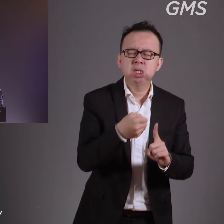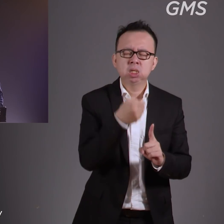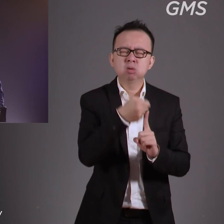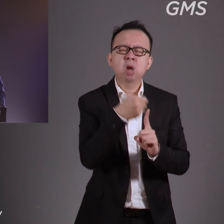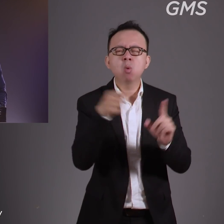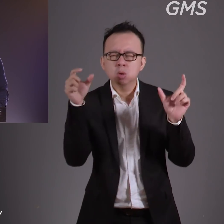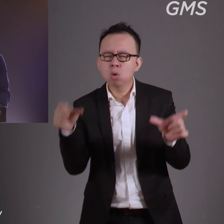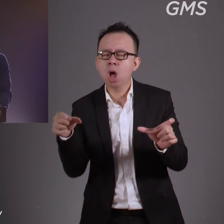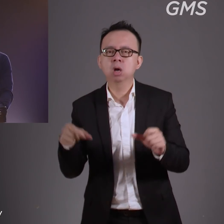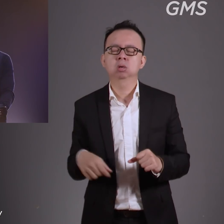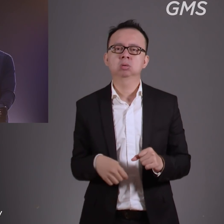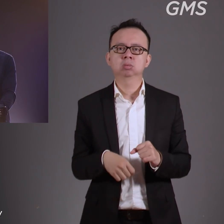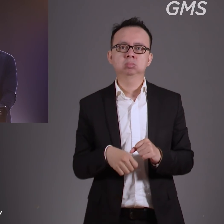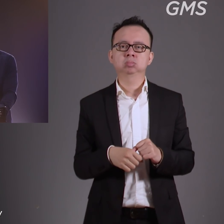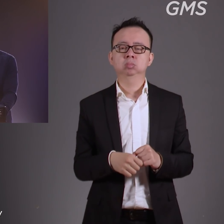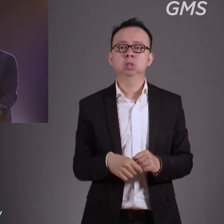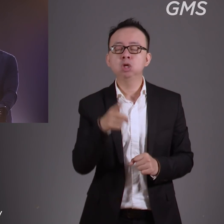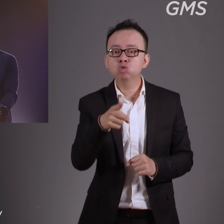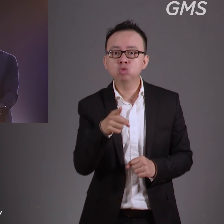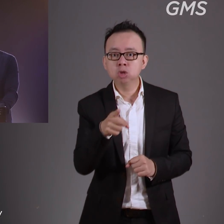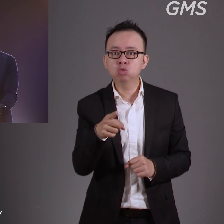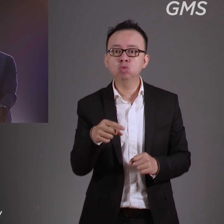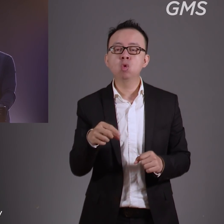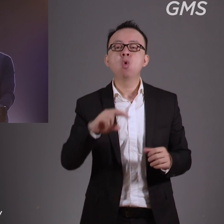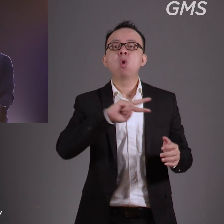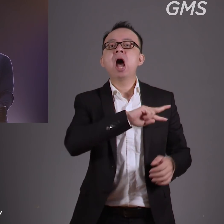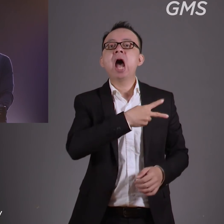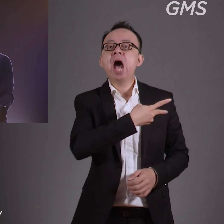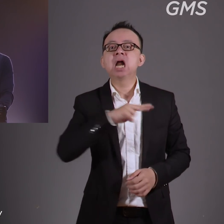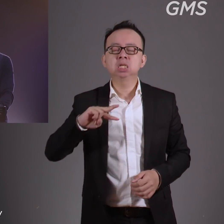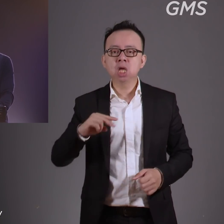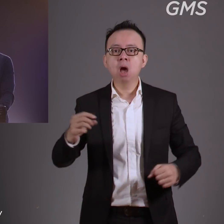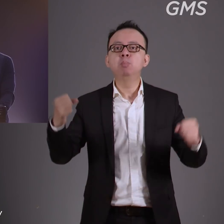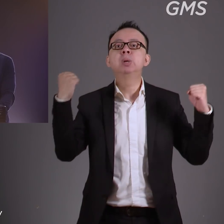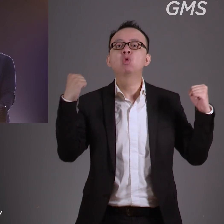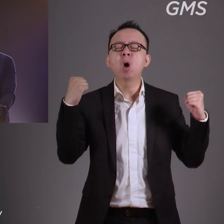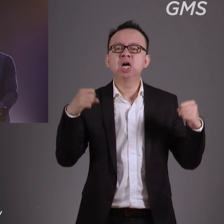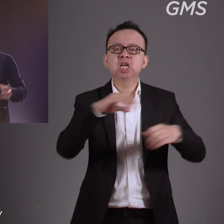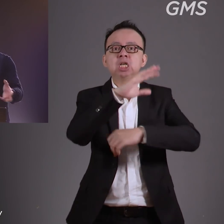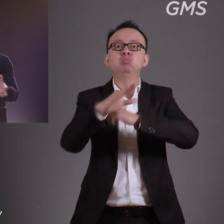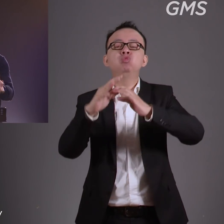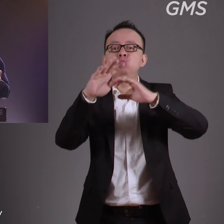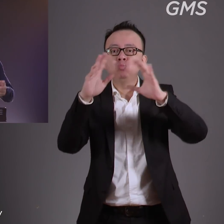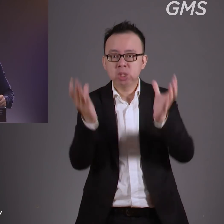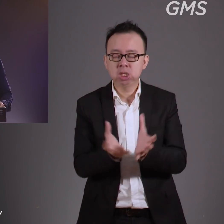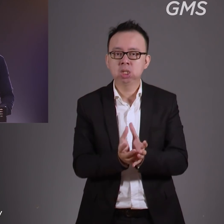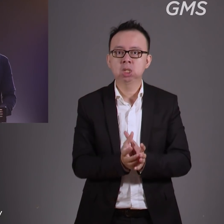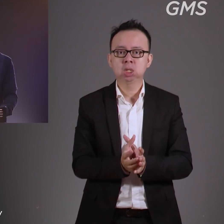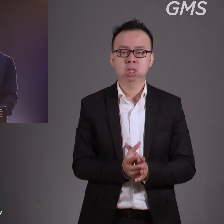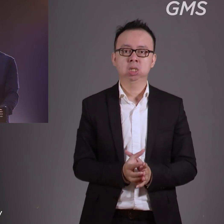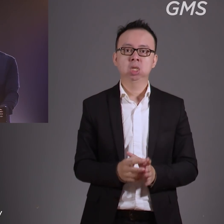akan Allah. Itu maksudnya berkuasa di sini. Berkuasa di bumi. Nimrod mulai membangun